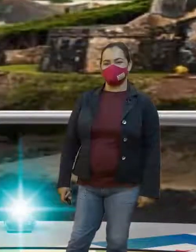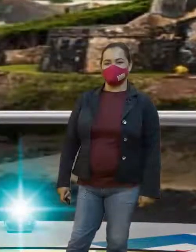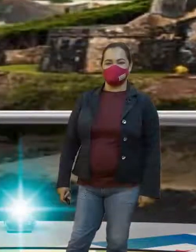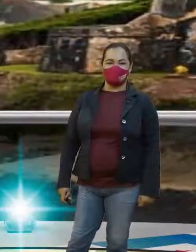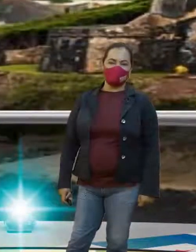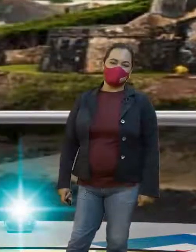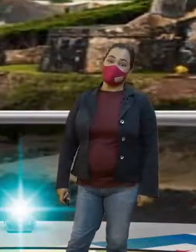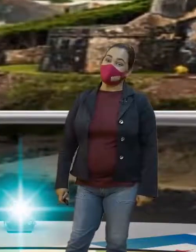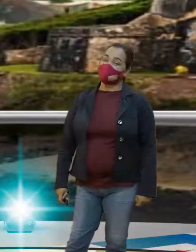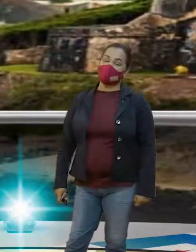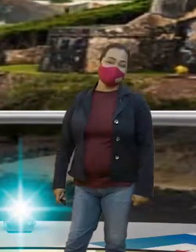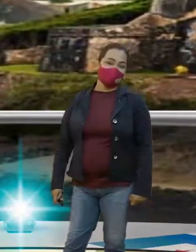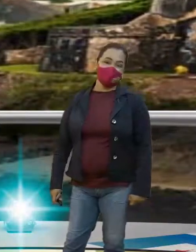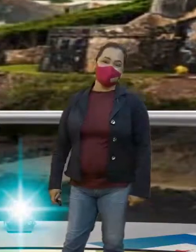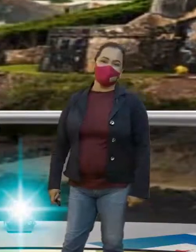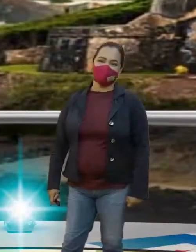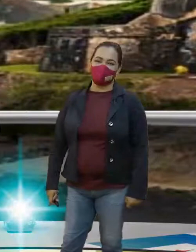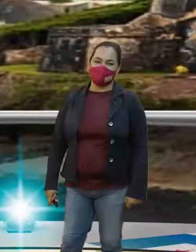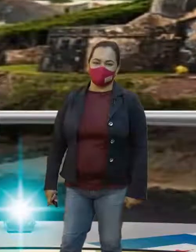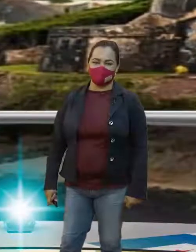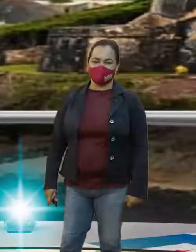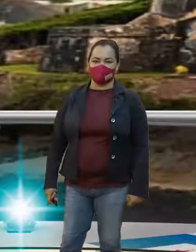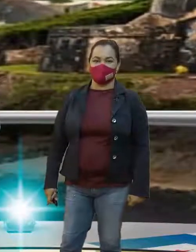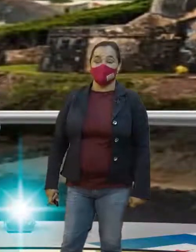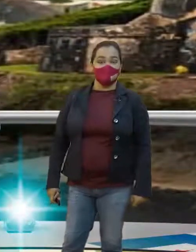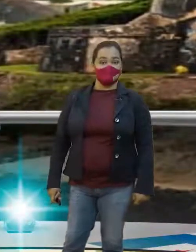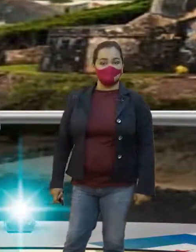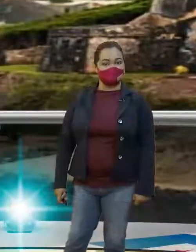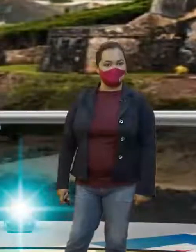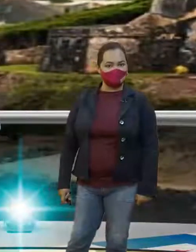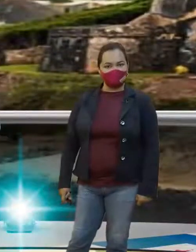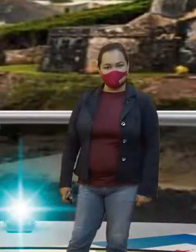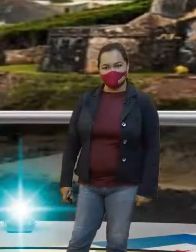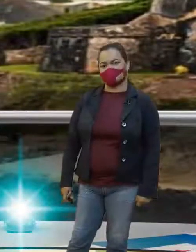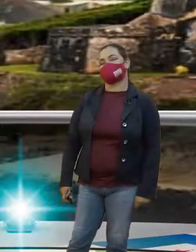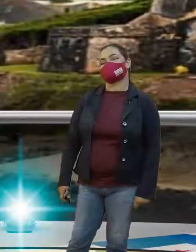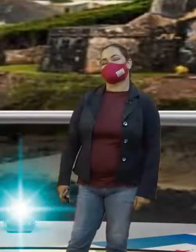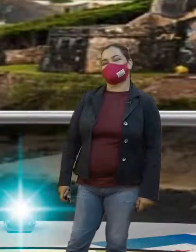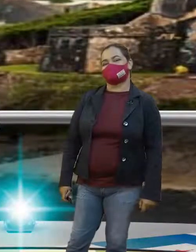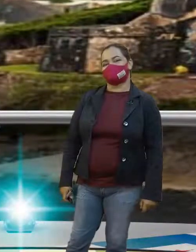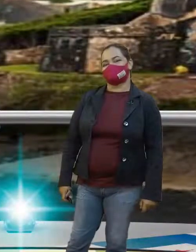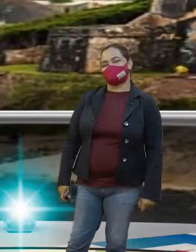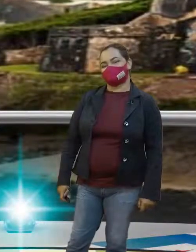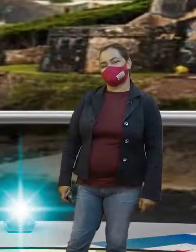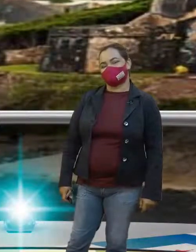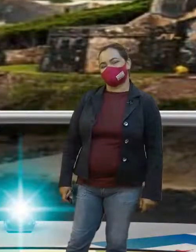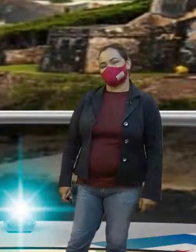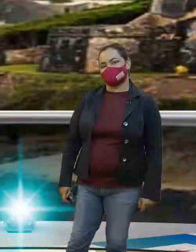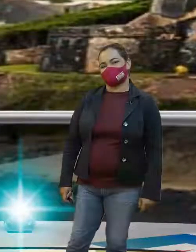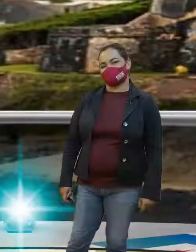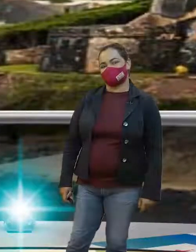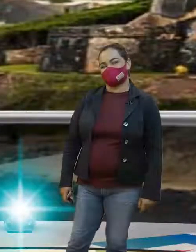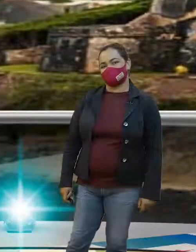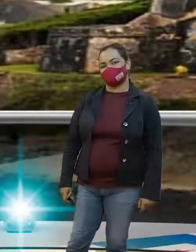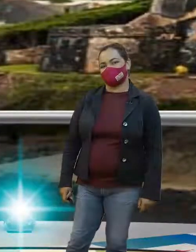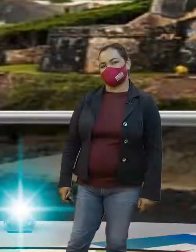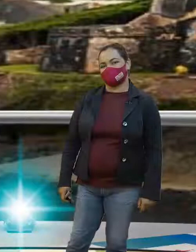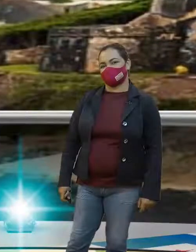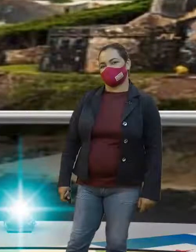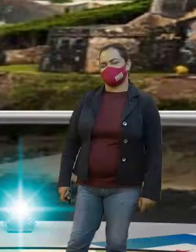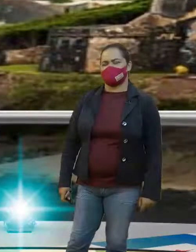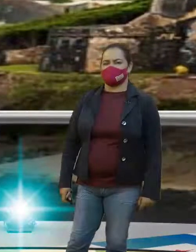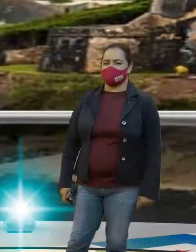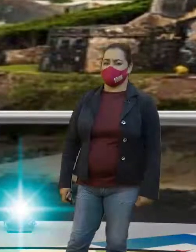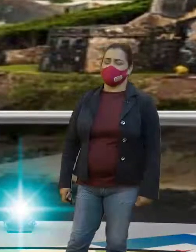certo? Meu primeiro ano lindo do meu coração. Como vocês estão? Poxa, será que eles estão bem? Tainá, tá